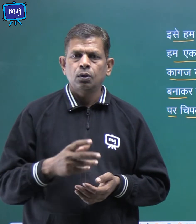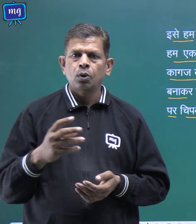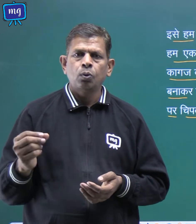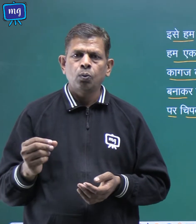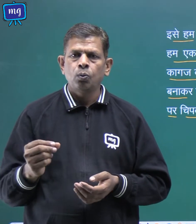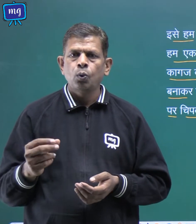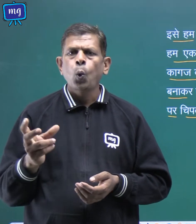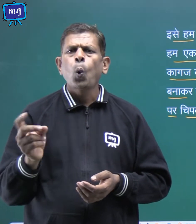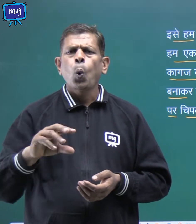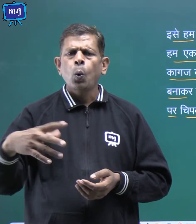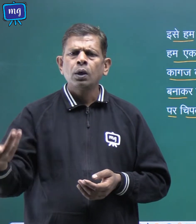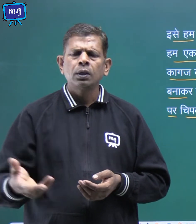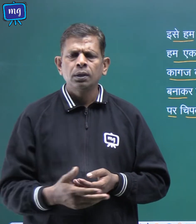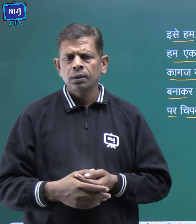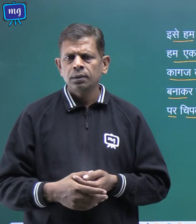और शेष तारों को